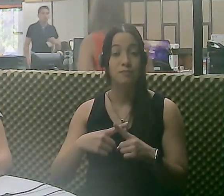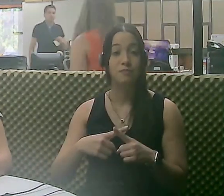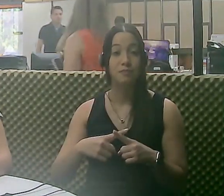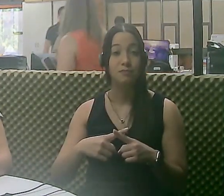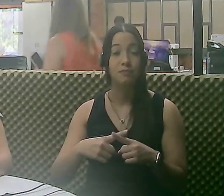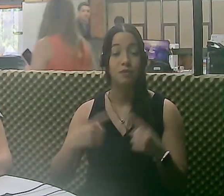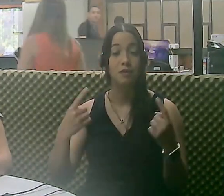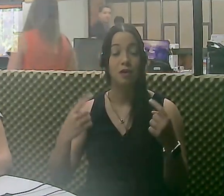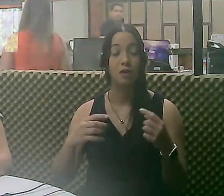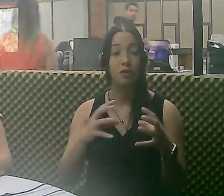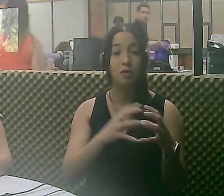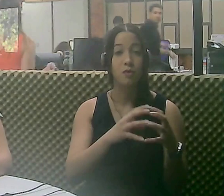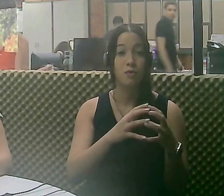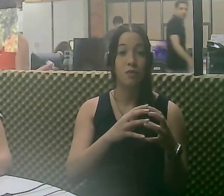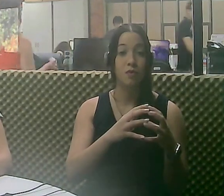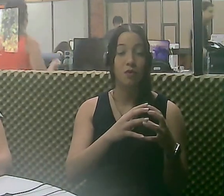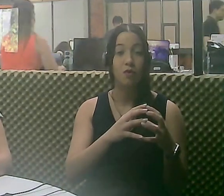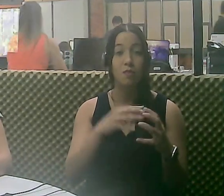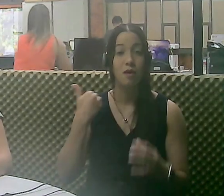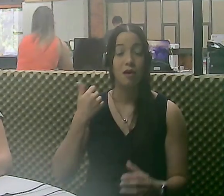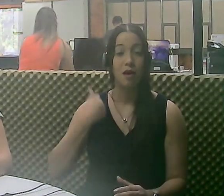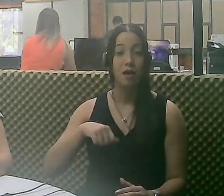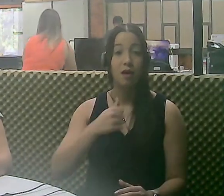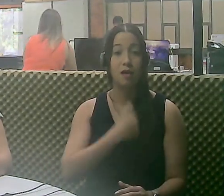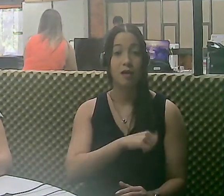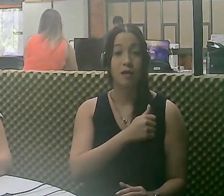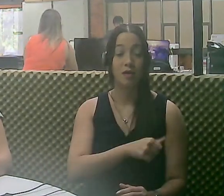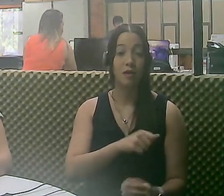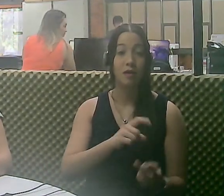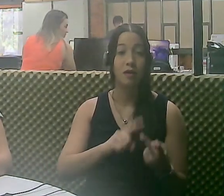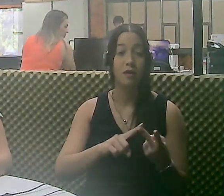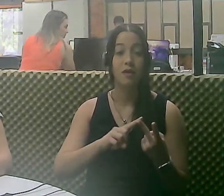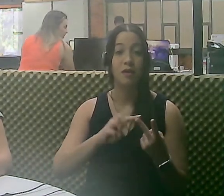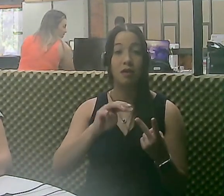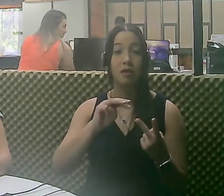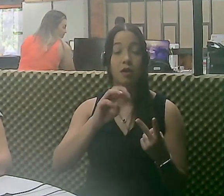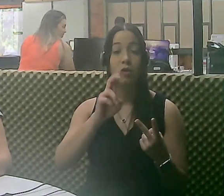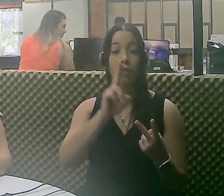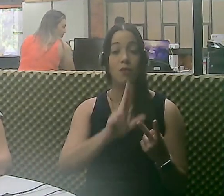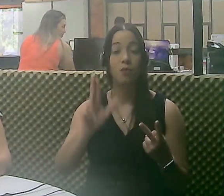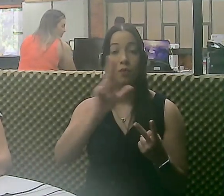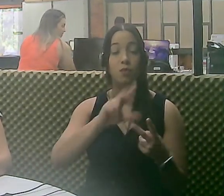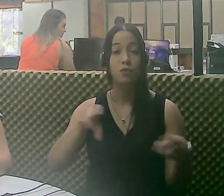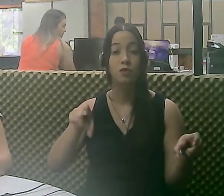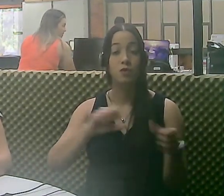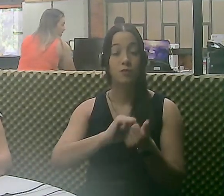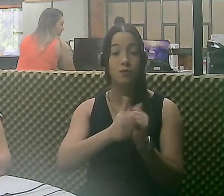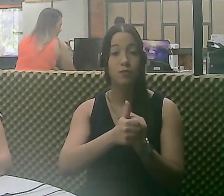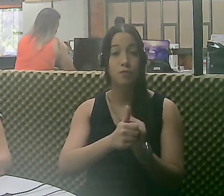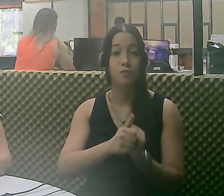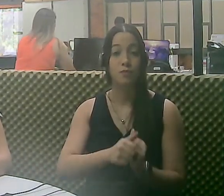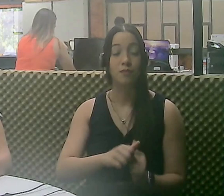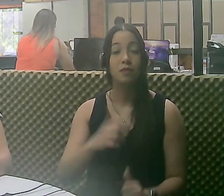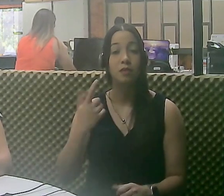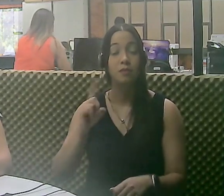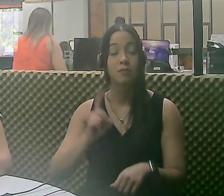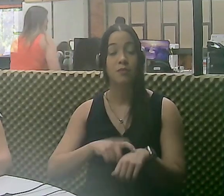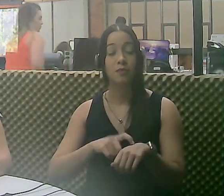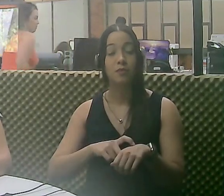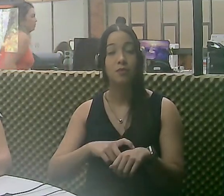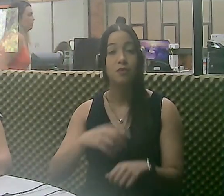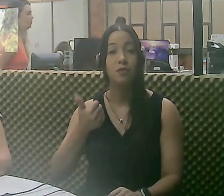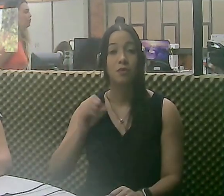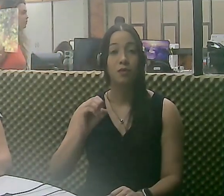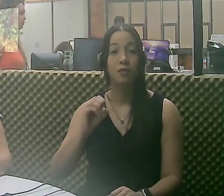se enfrentam Clube Atlético Tibere, Multivix e Wood Soccer. Às 10 é a vez do Clube Atlético